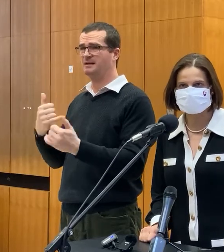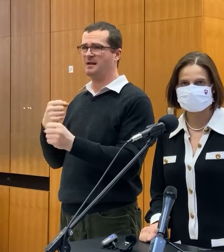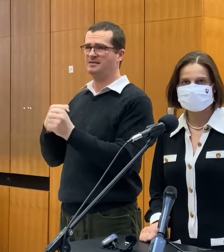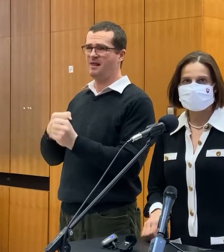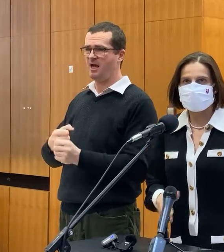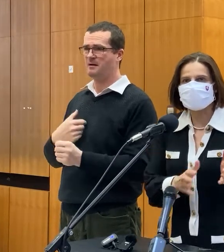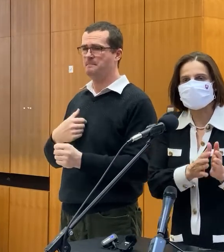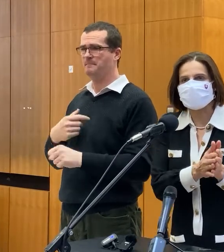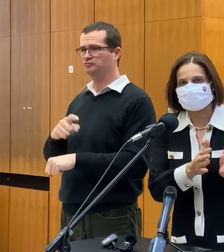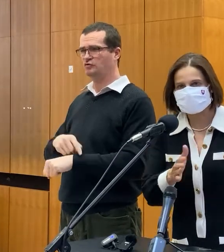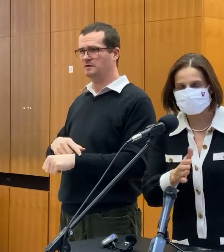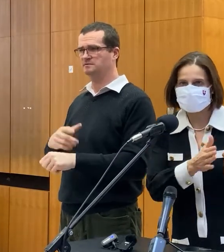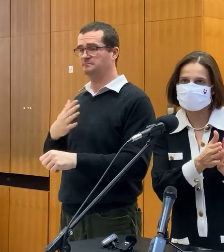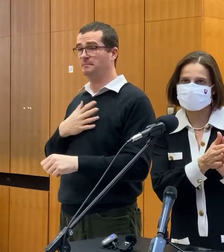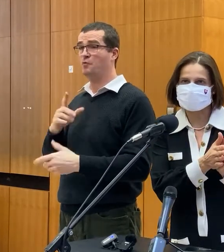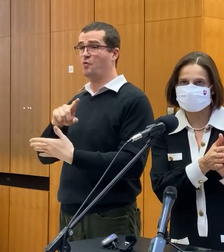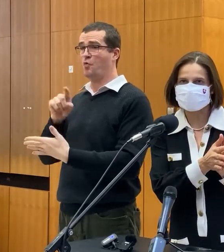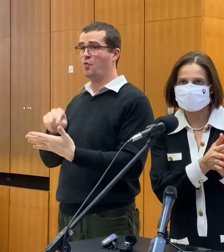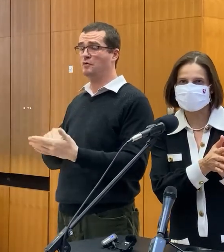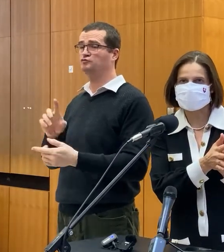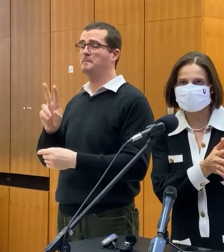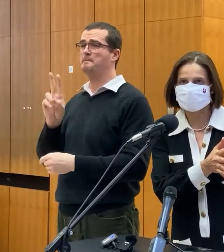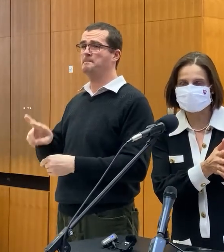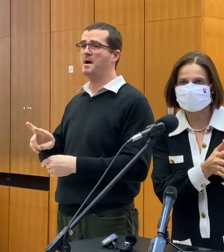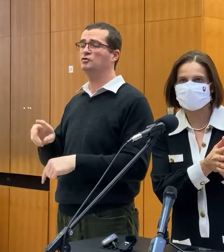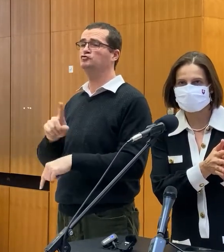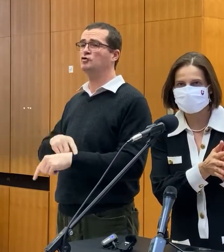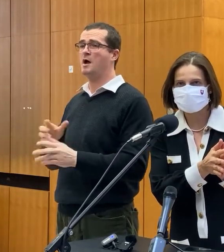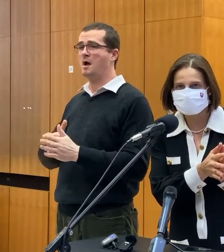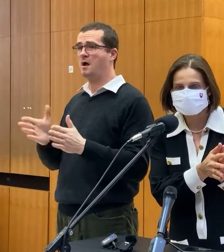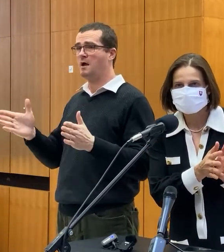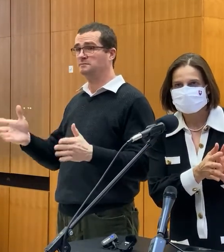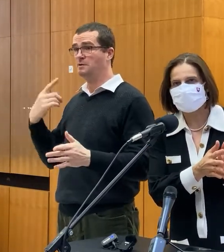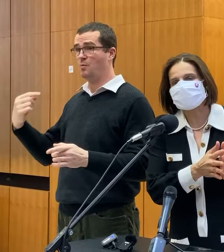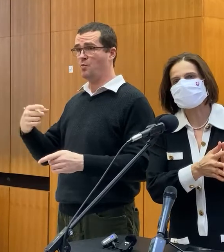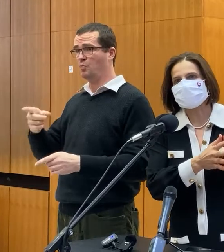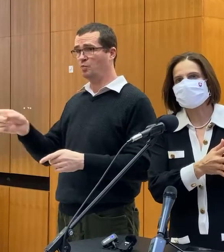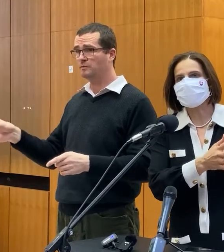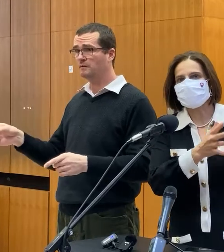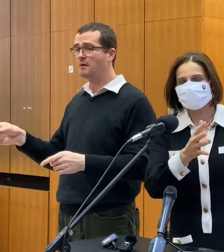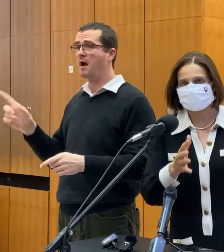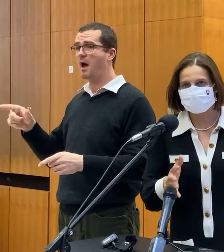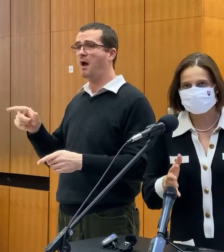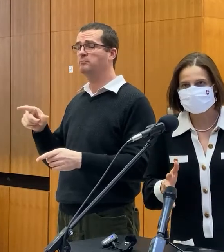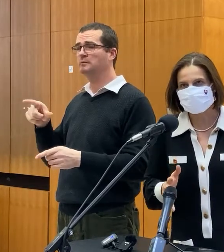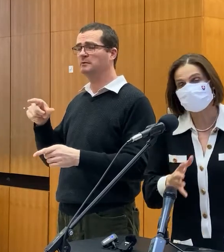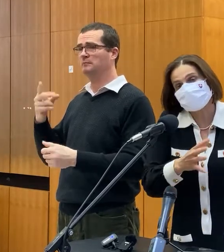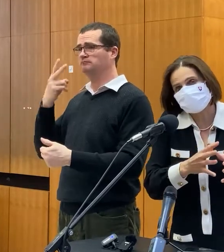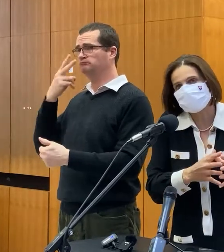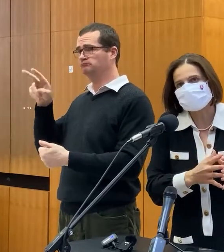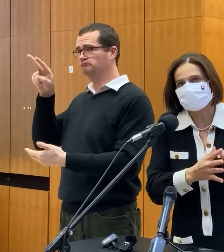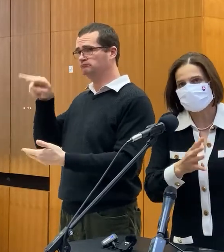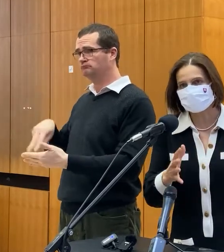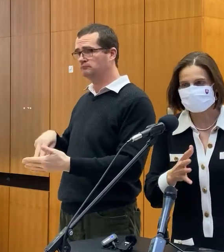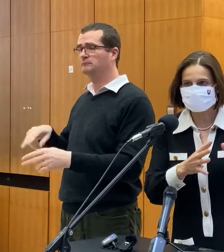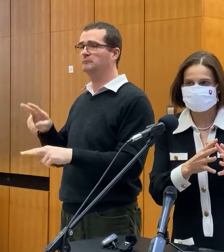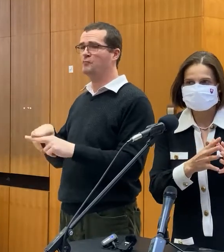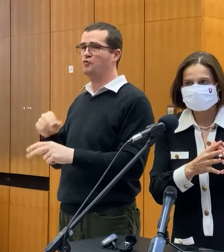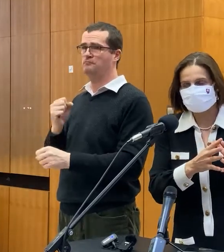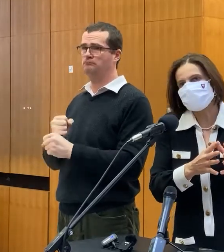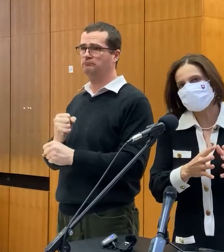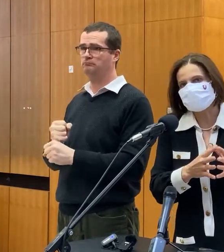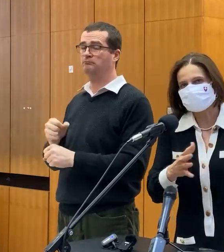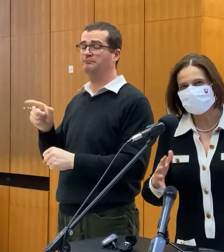tlakom všetci. A potom je otázka, aký vlastne máte vytvoriť časový priestor pre ľudí, aby sa s tým riadne oboznámili a podľa toho teda konali.